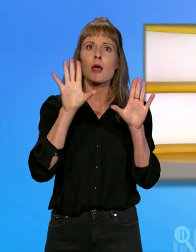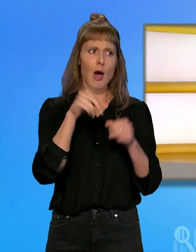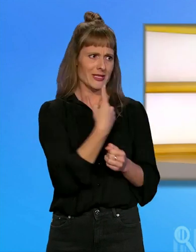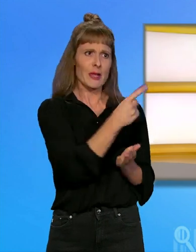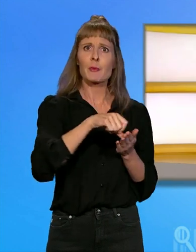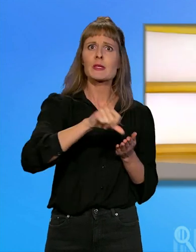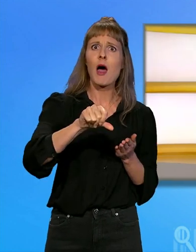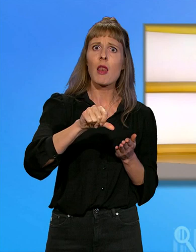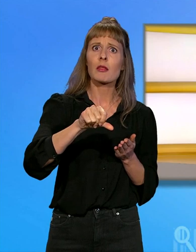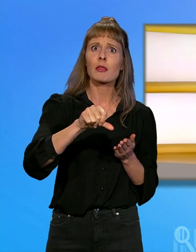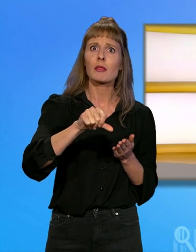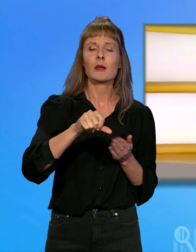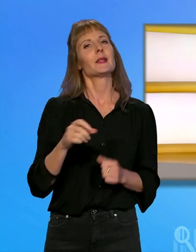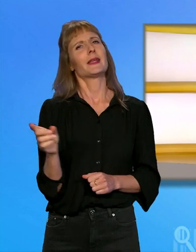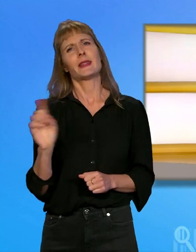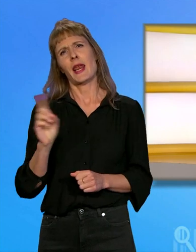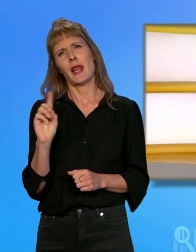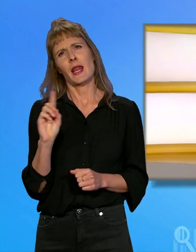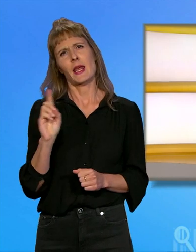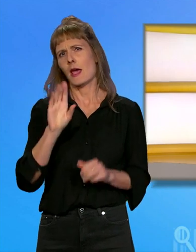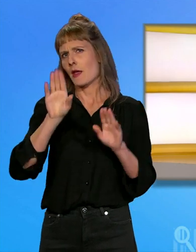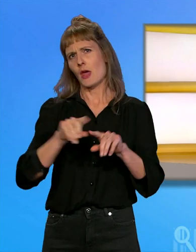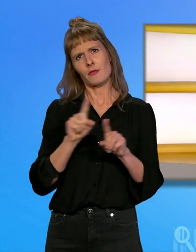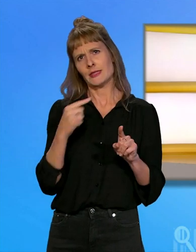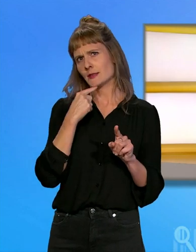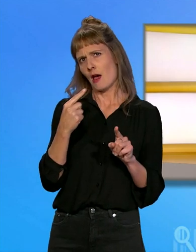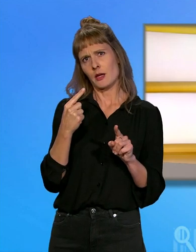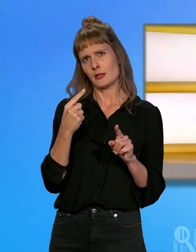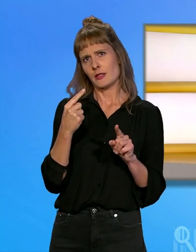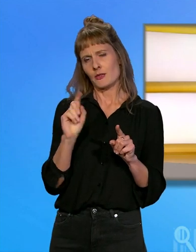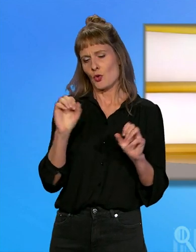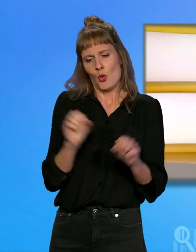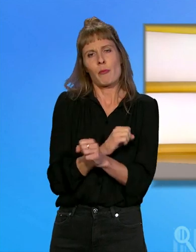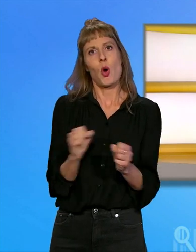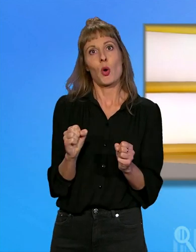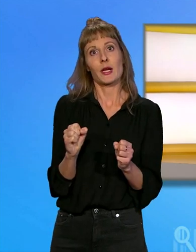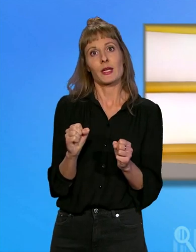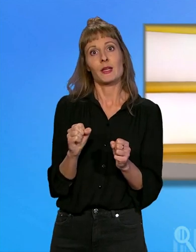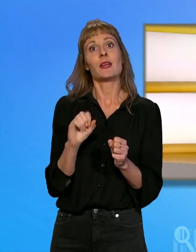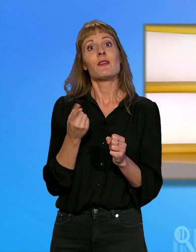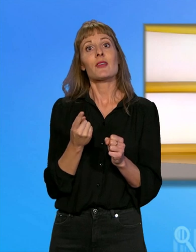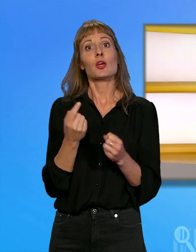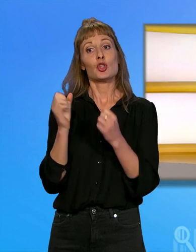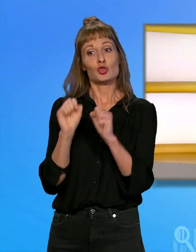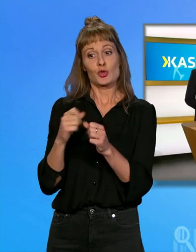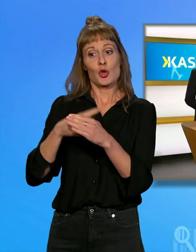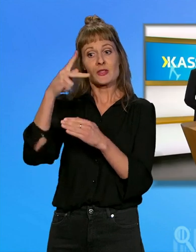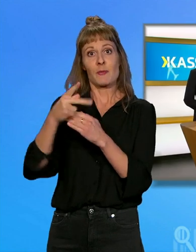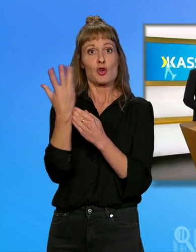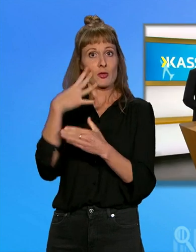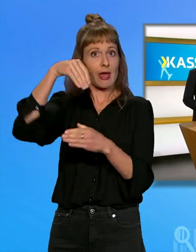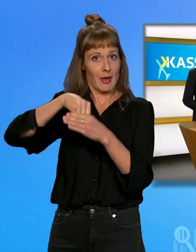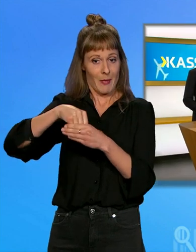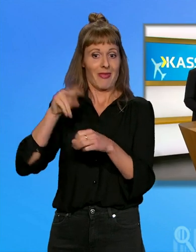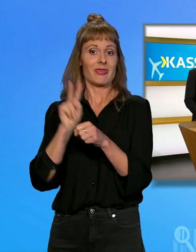die Zertifikate kann anschauen kann, müssen die Teil sein von einem Schutzkonzept. Und wenn eben Teststätten Teil sind, dann ist das etwas,